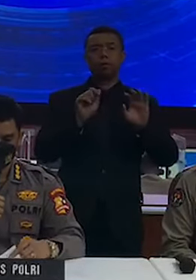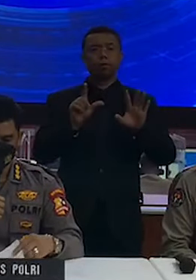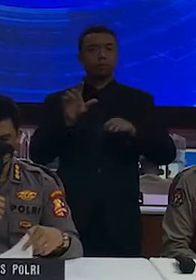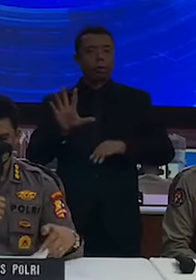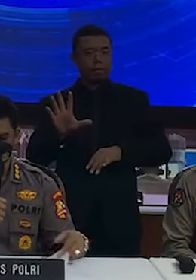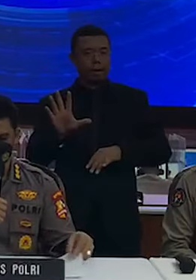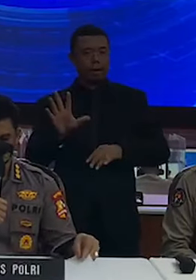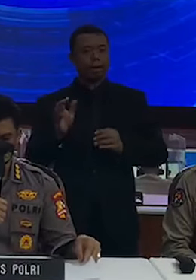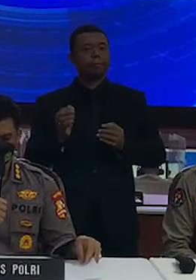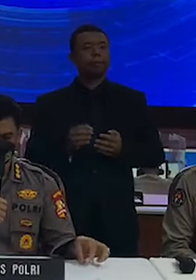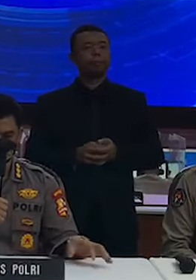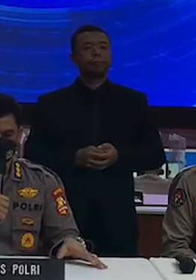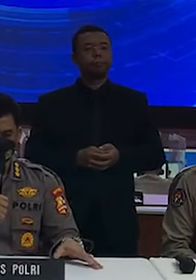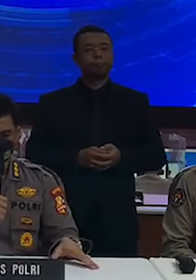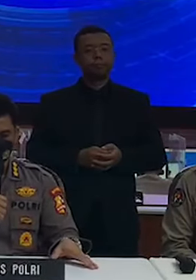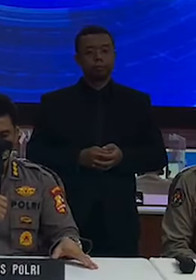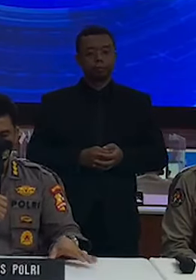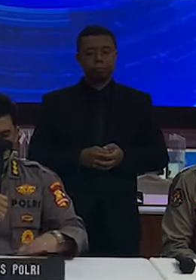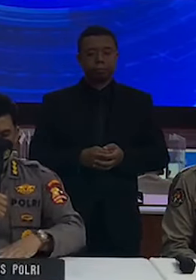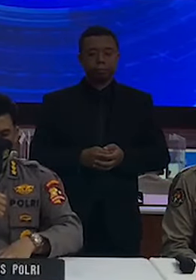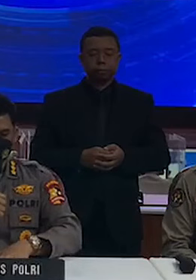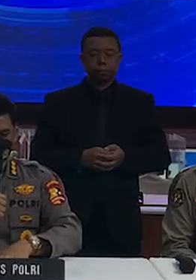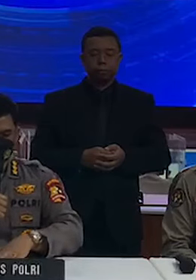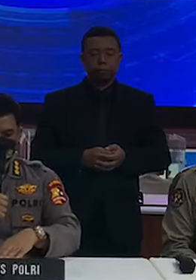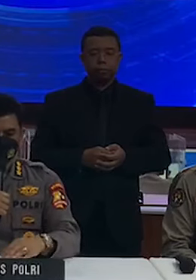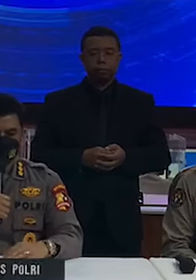1.875 kendaraan.